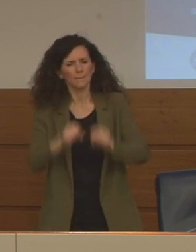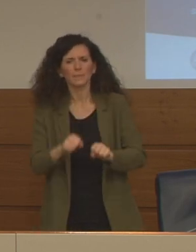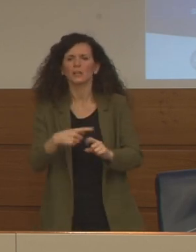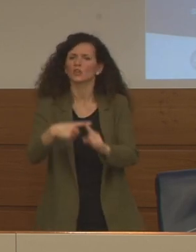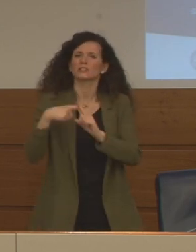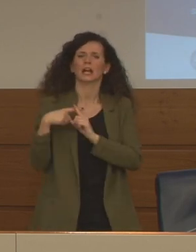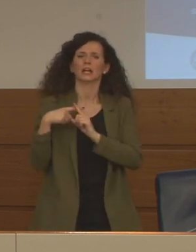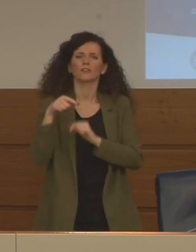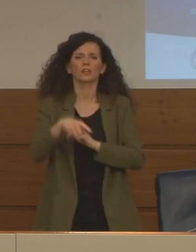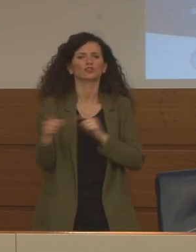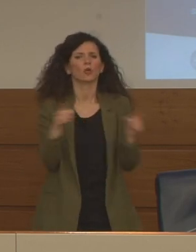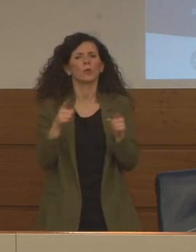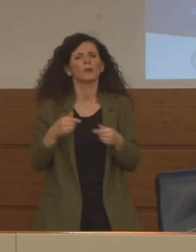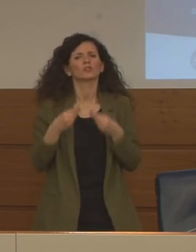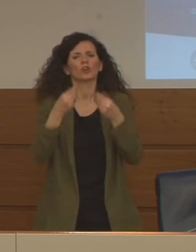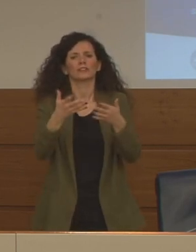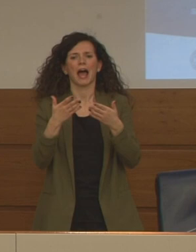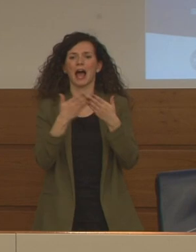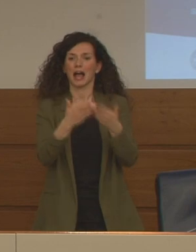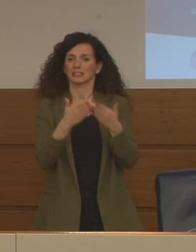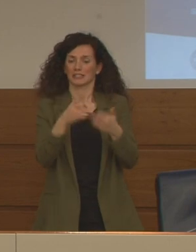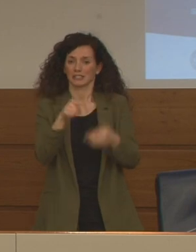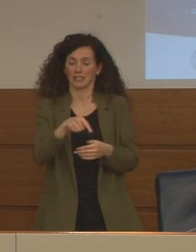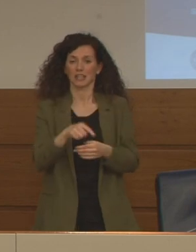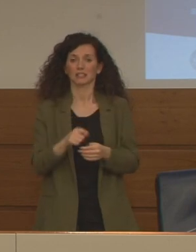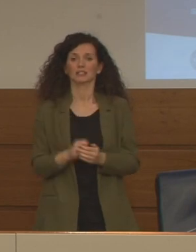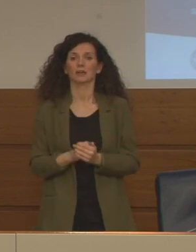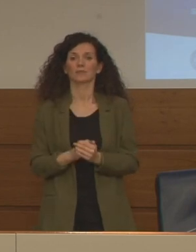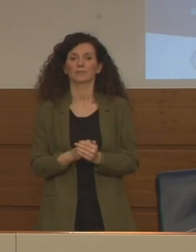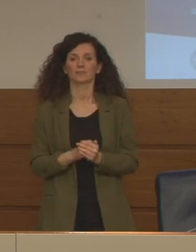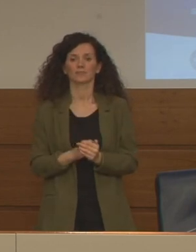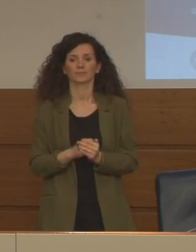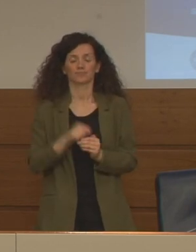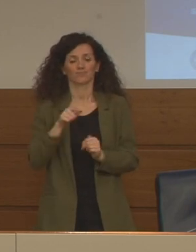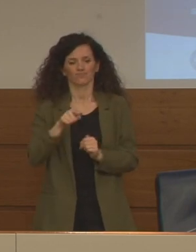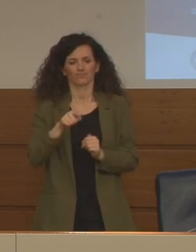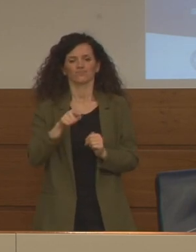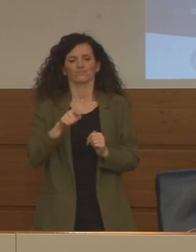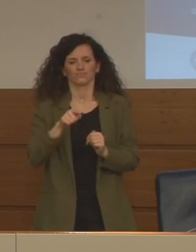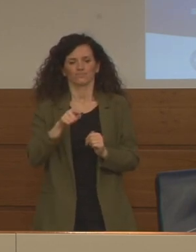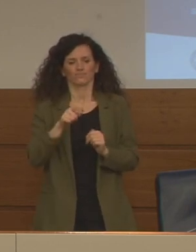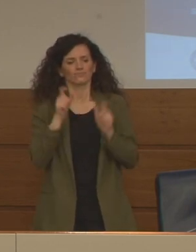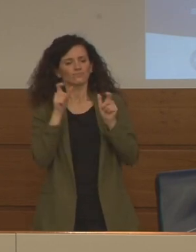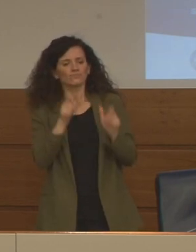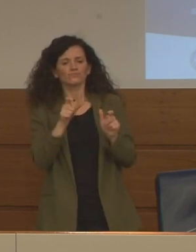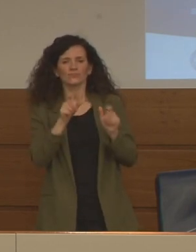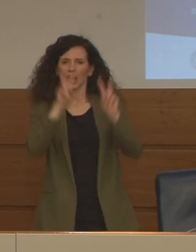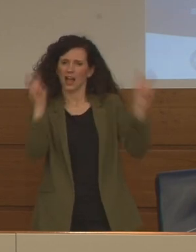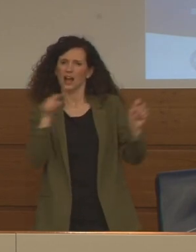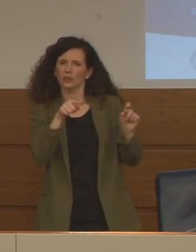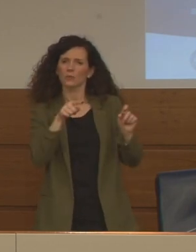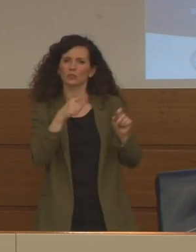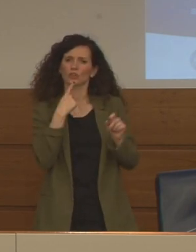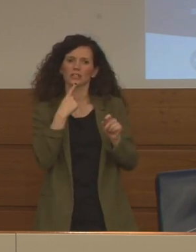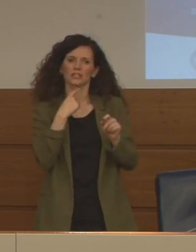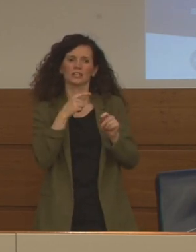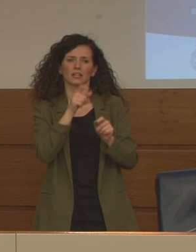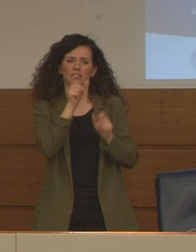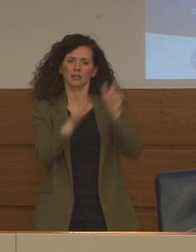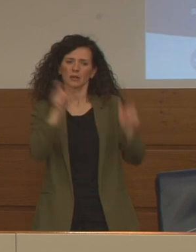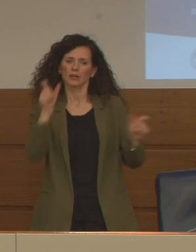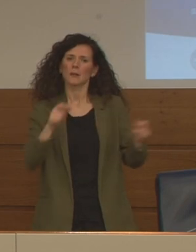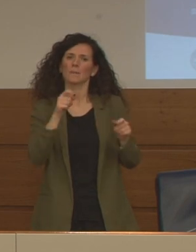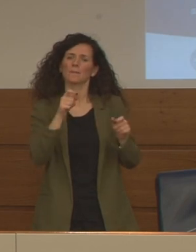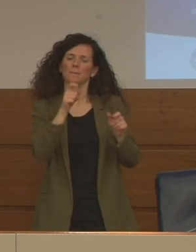per dare un'assistenza questo è un tema importante e credo che ma qui forse il commissario bordelli è più informato è